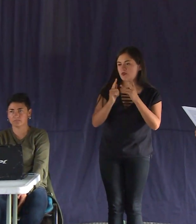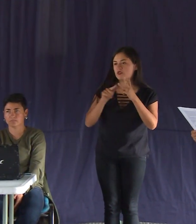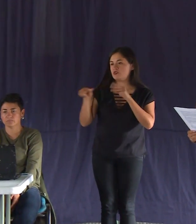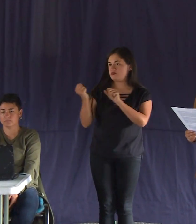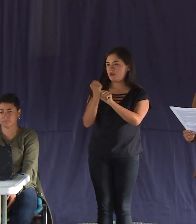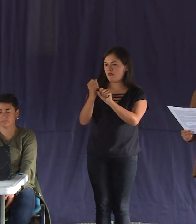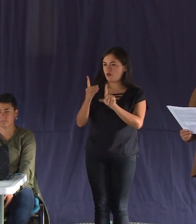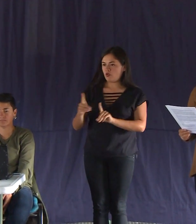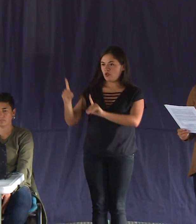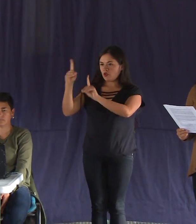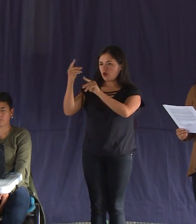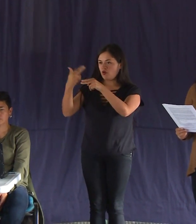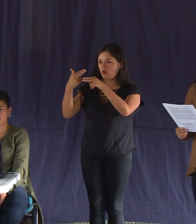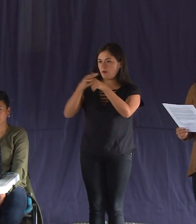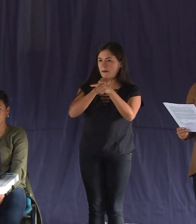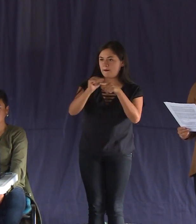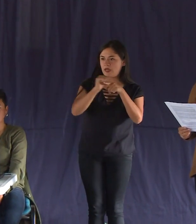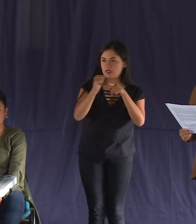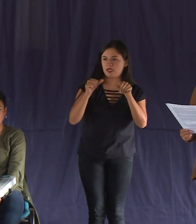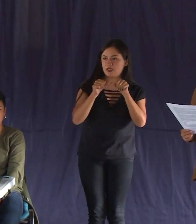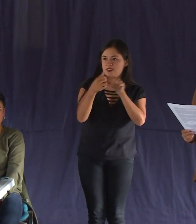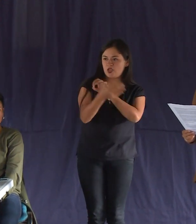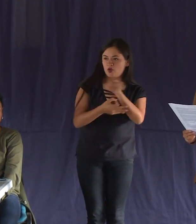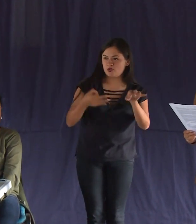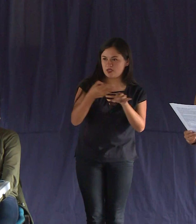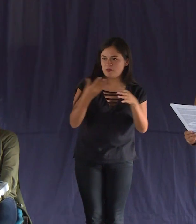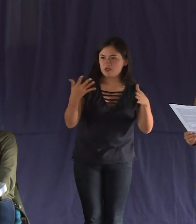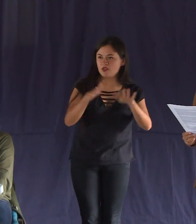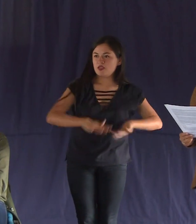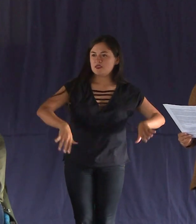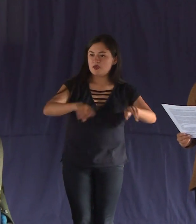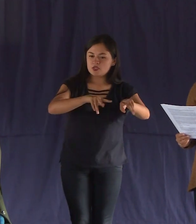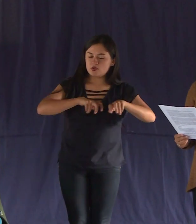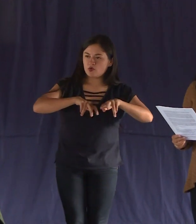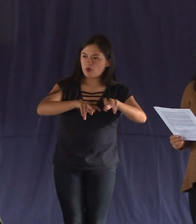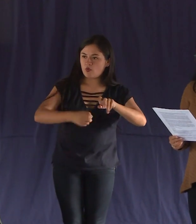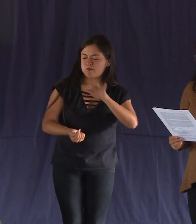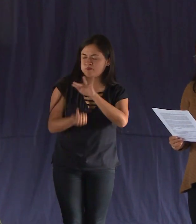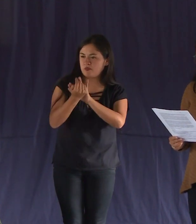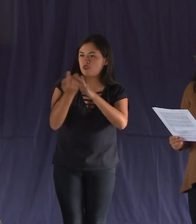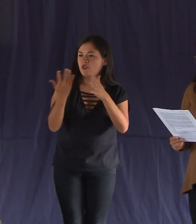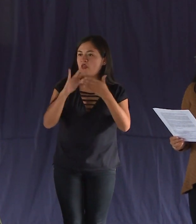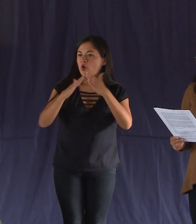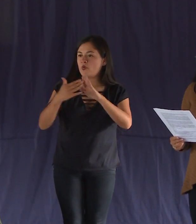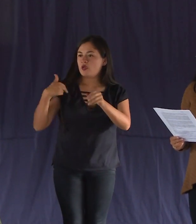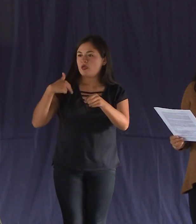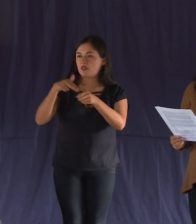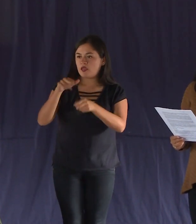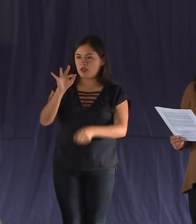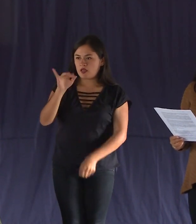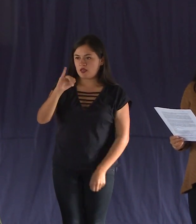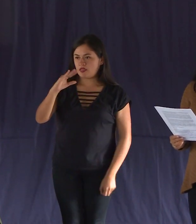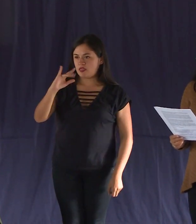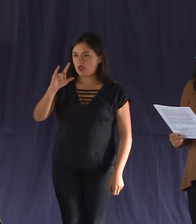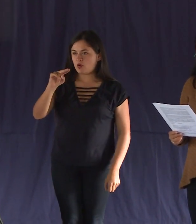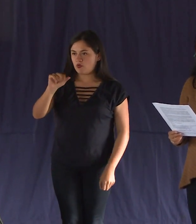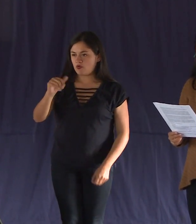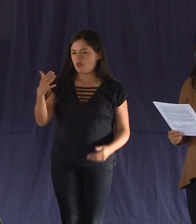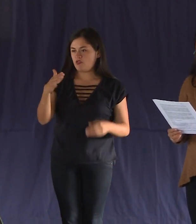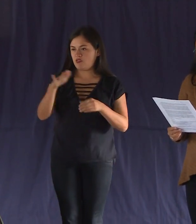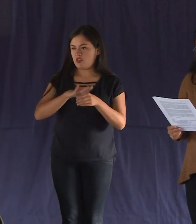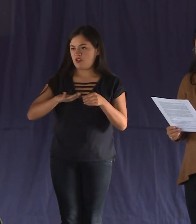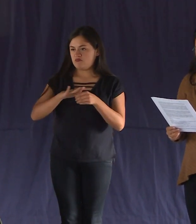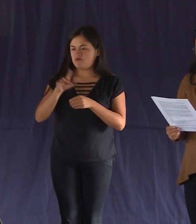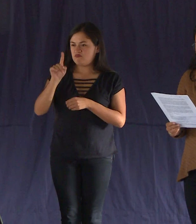doctoral denominado Prácticas de conservación utilizadas en la agricultura itinerante en la comunidad indígena Ticuna de San Francisco